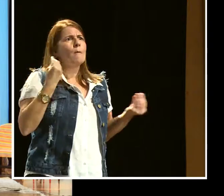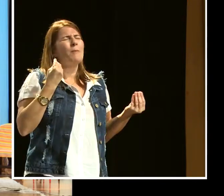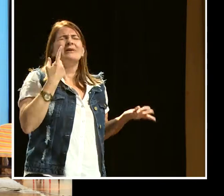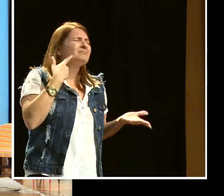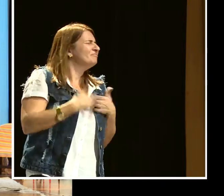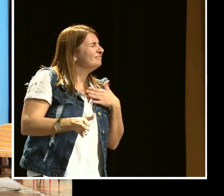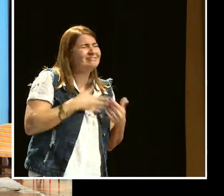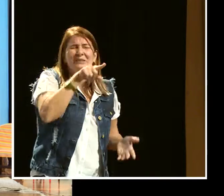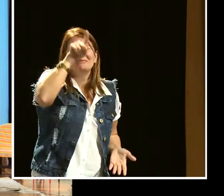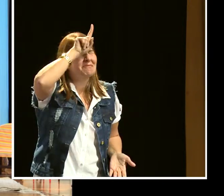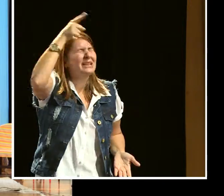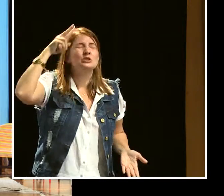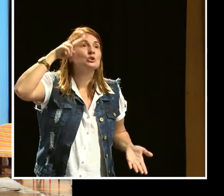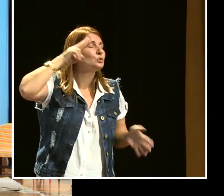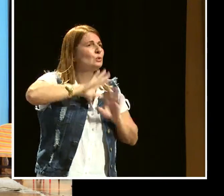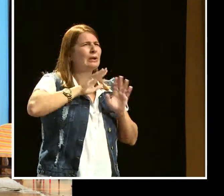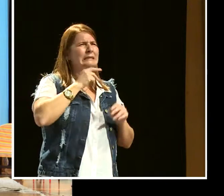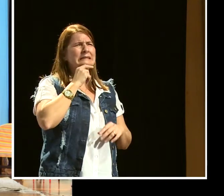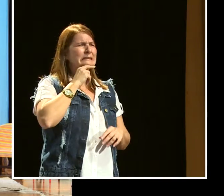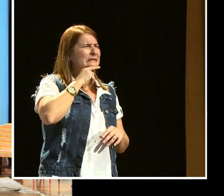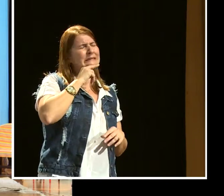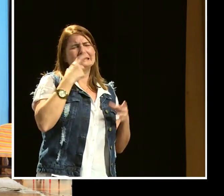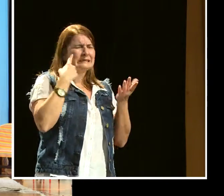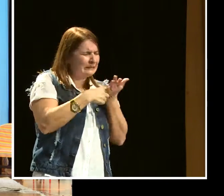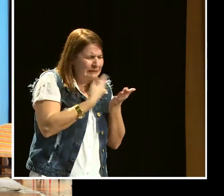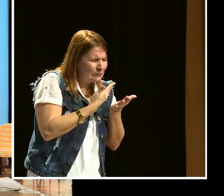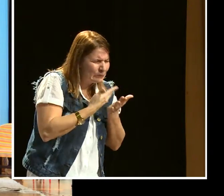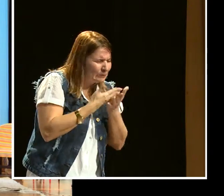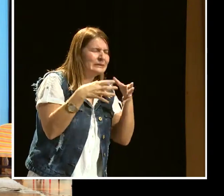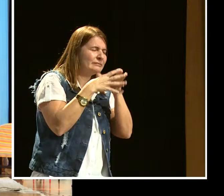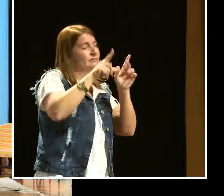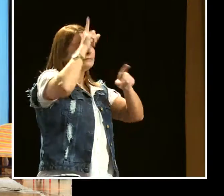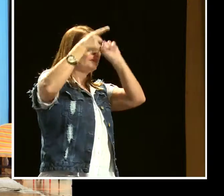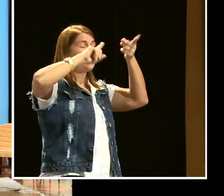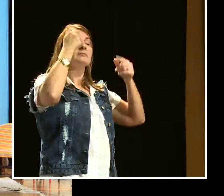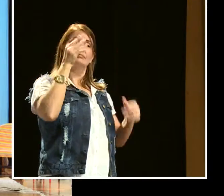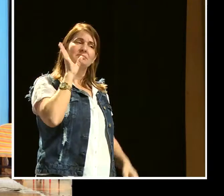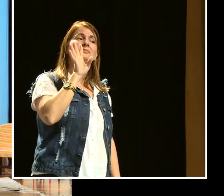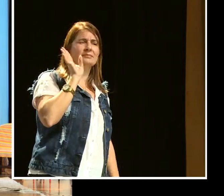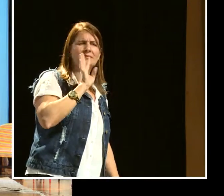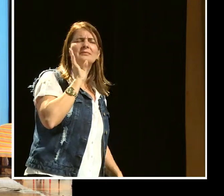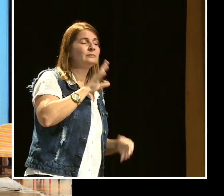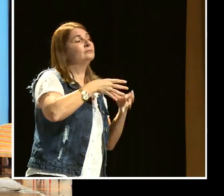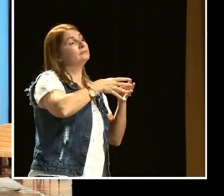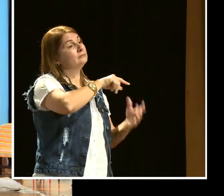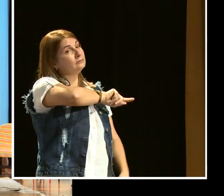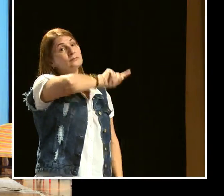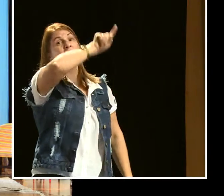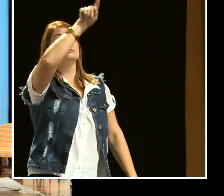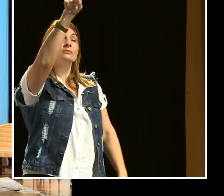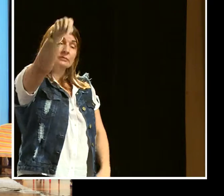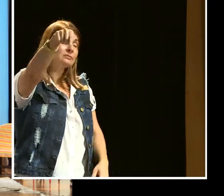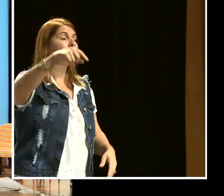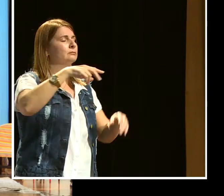é a produção dos próprios alunos. Eles criaram algo inédito, surpreendente, através de pesquisas. Então,